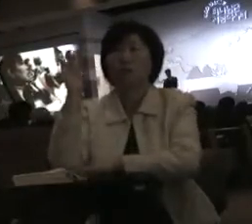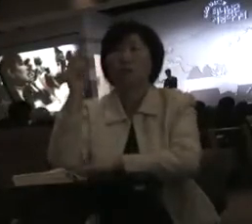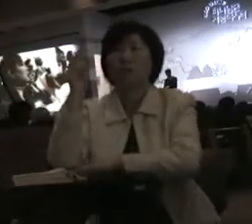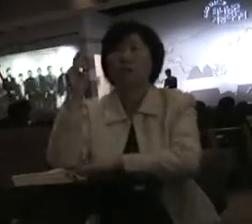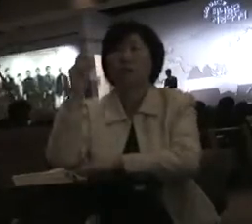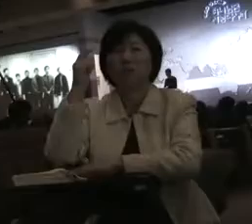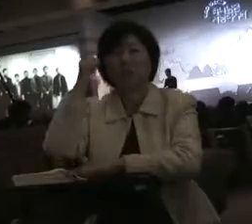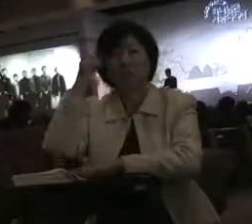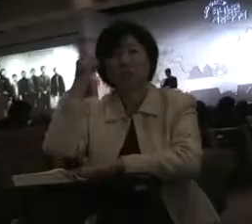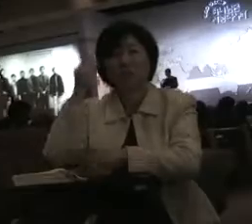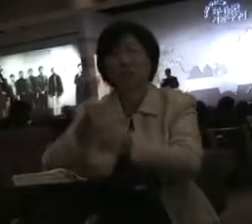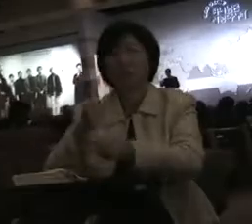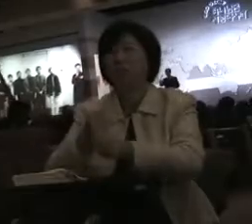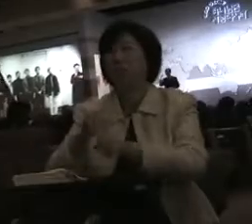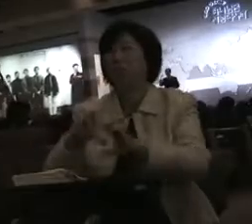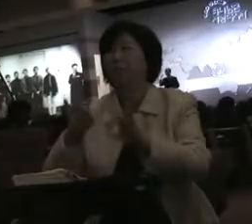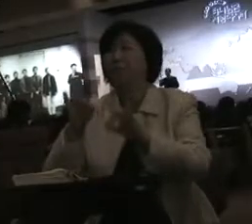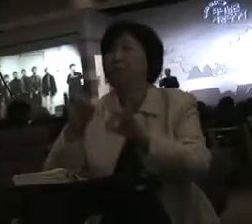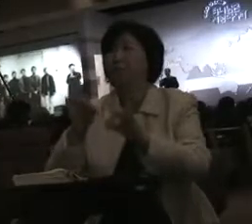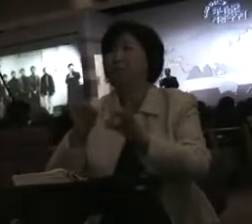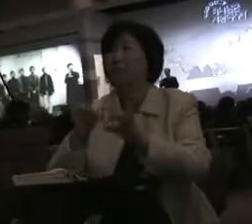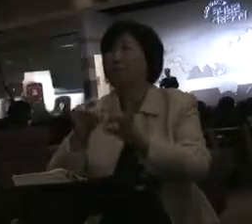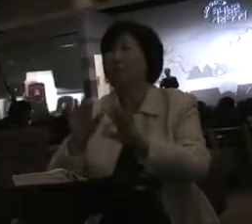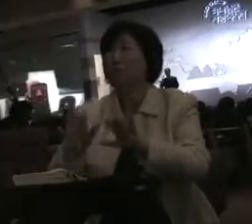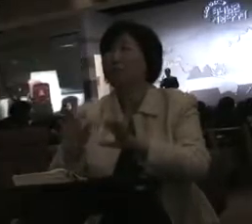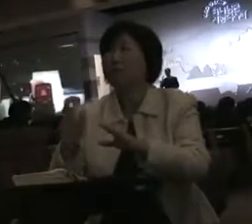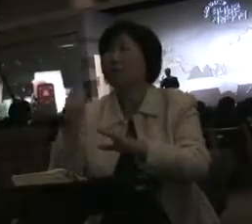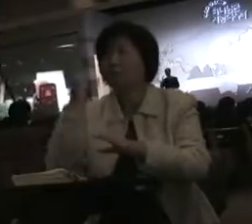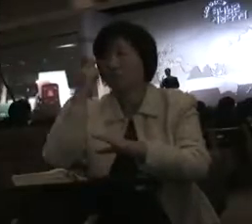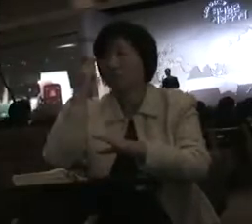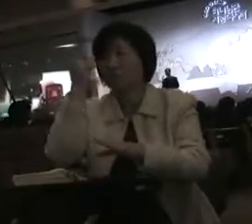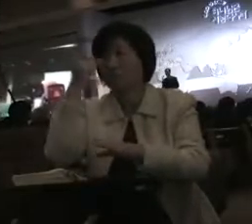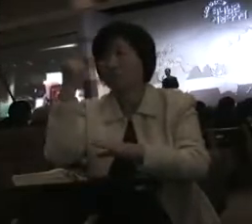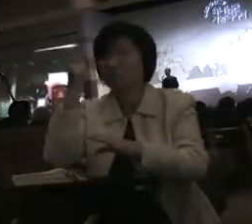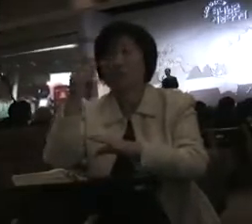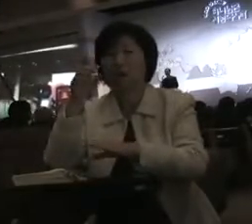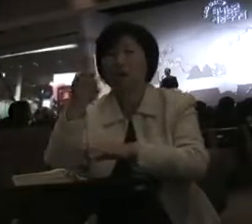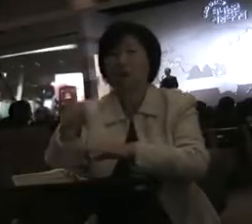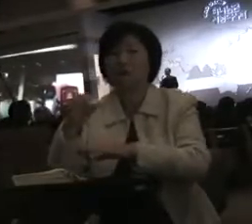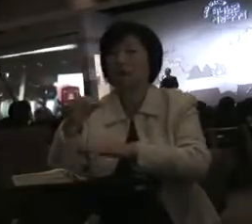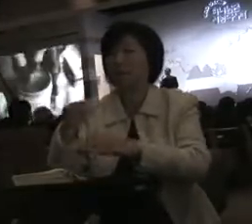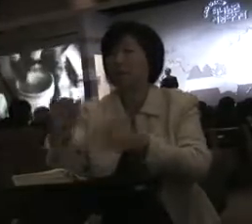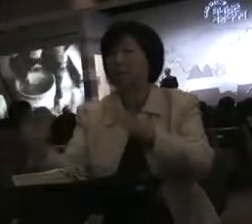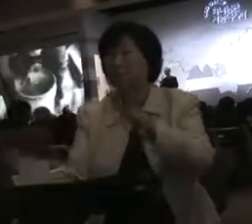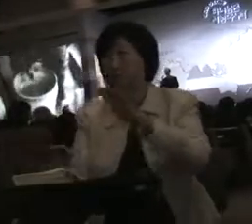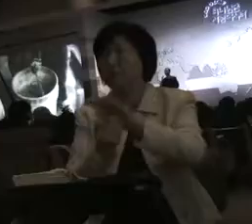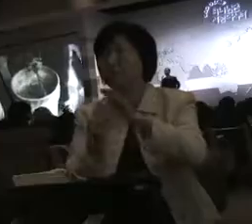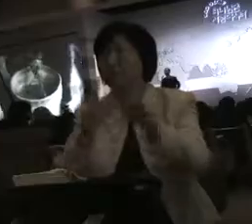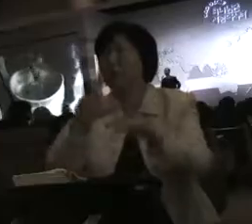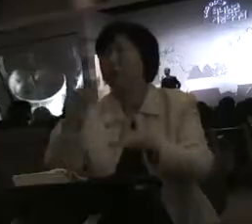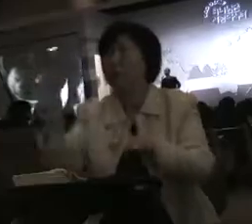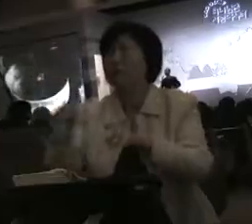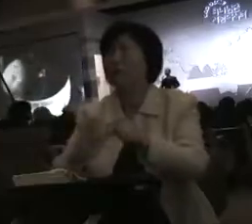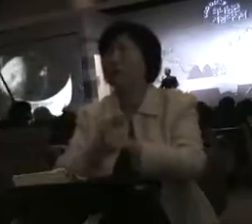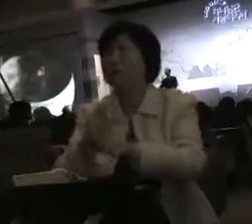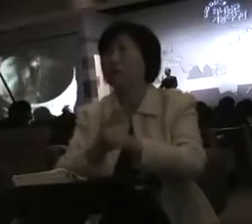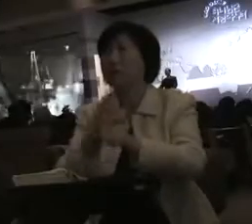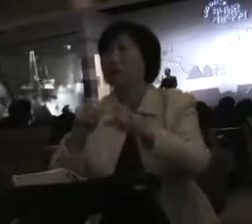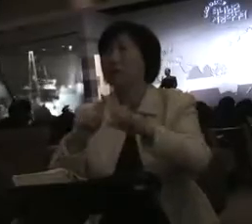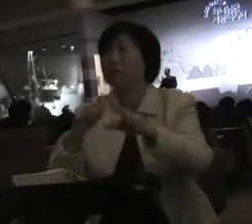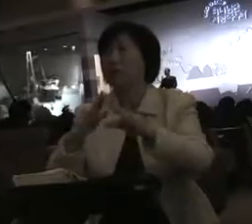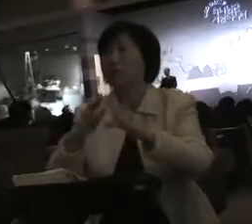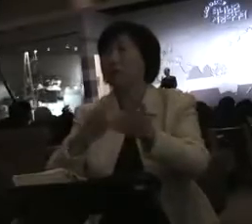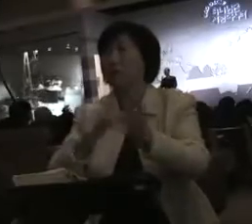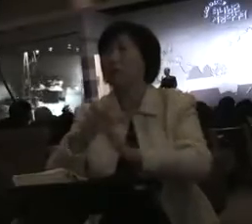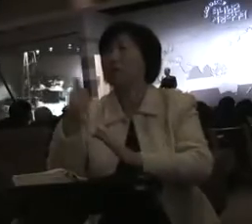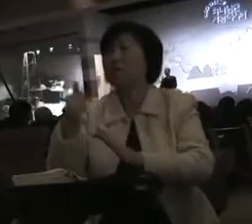시대를 섬기는 사역이 이제 우리 눈앞에 이루어지고 있습니다. LA 사랑의 교회 개척을 통해